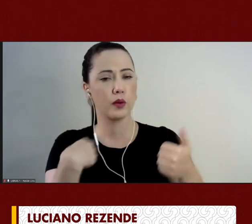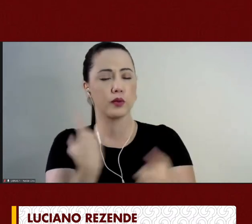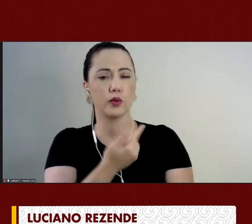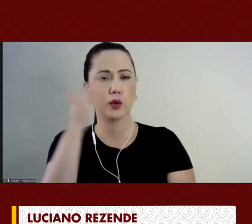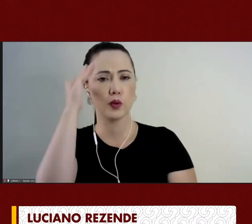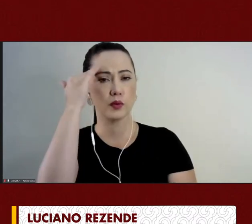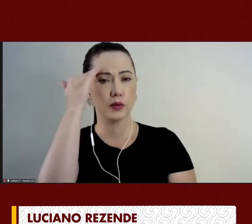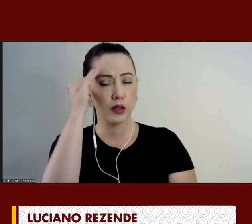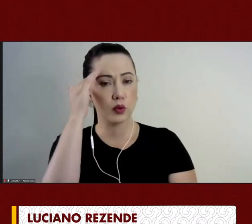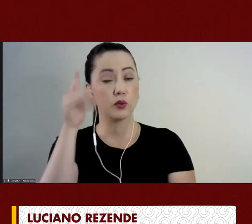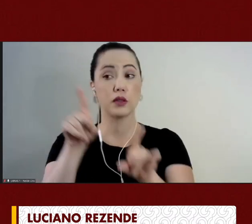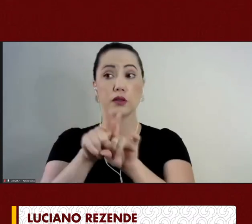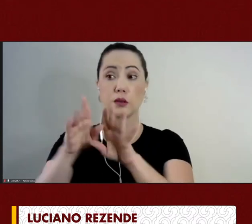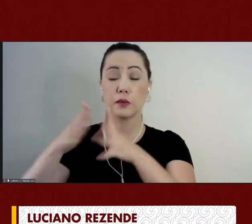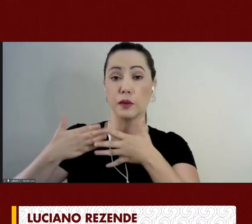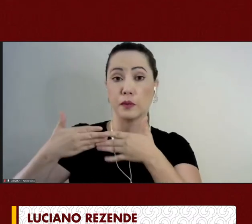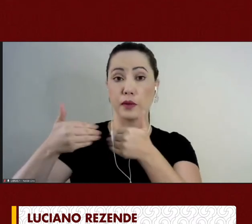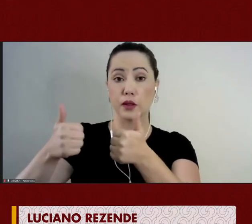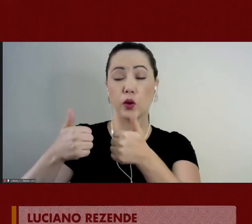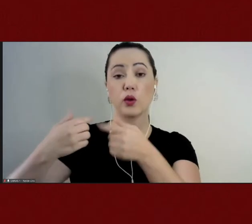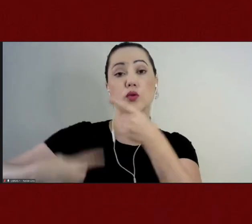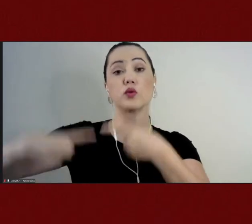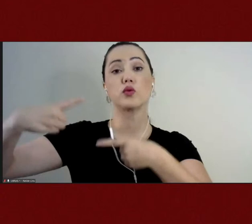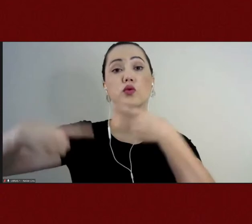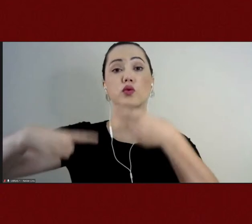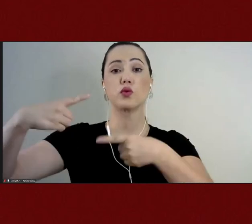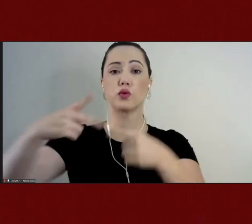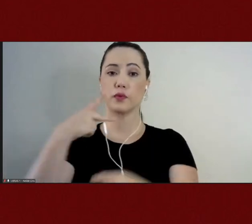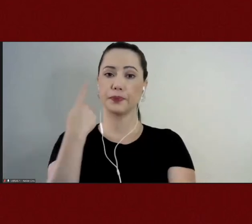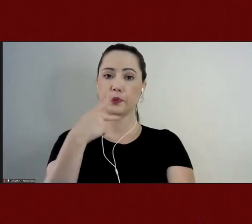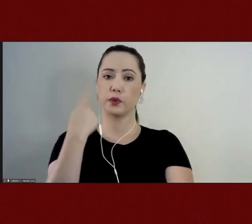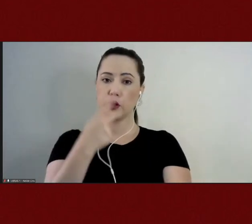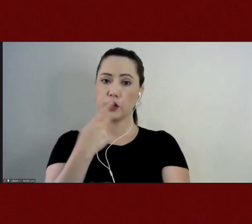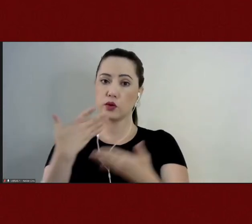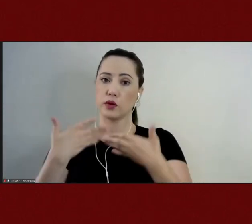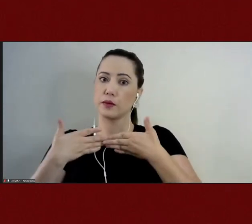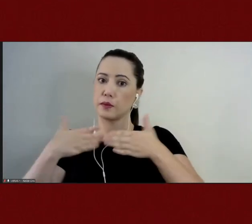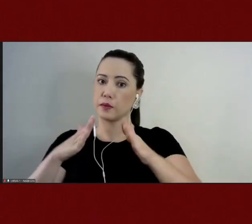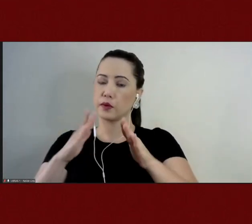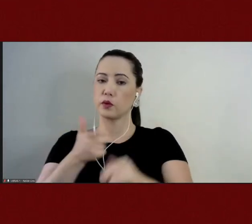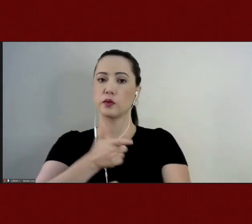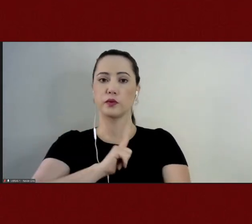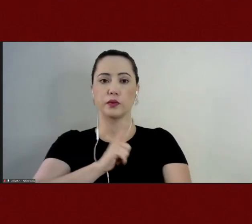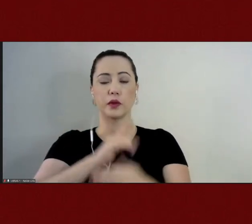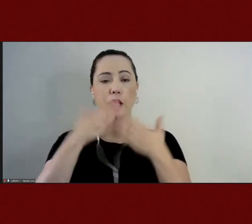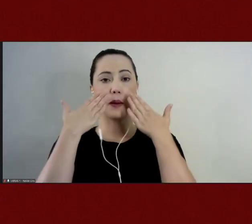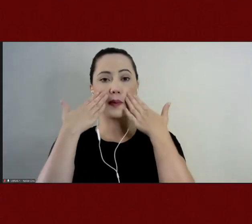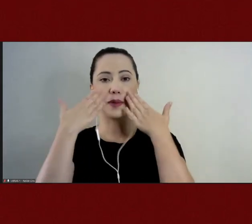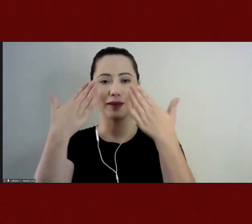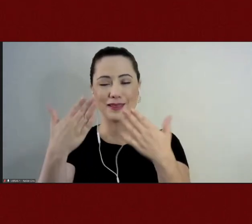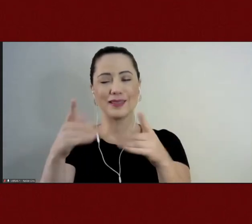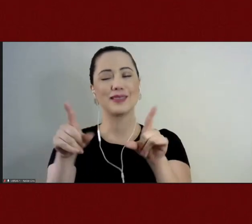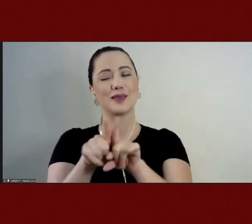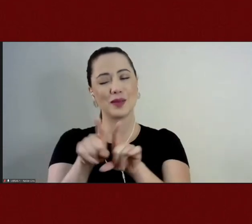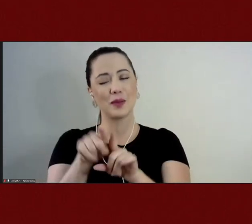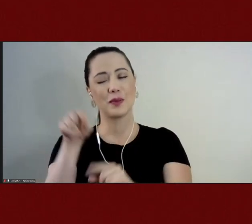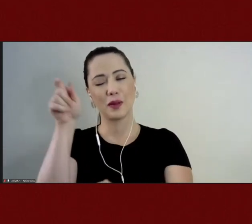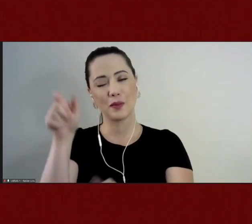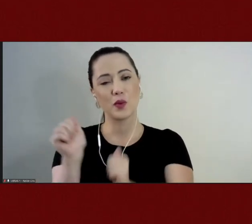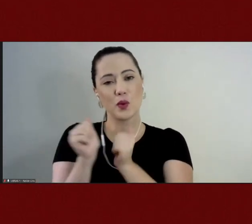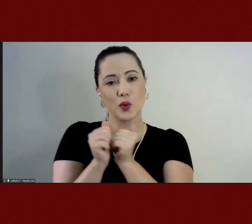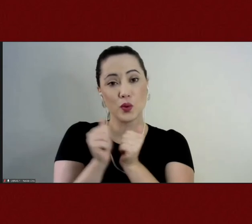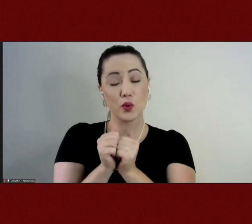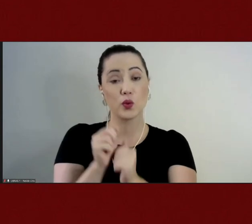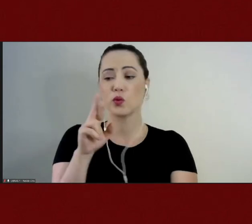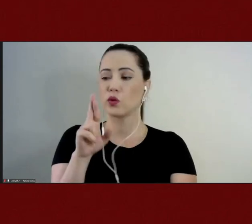e melhoram a nossa análise política. Essa abertura conta com a presença do nosso querido presidente Roberto Freire,